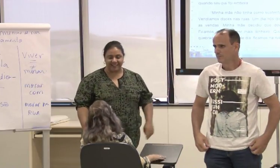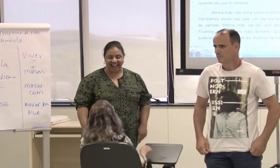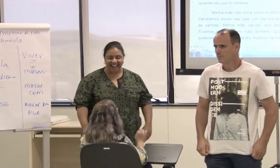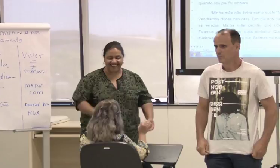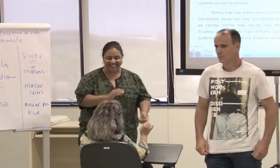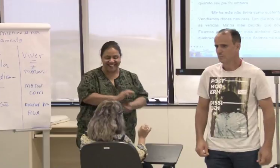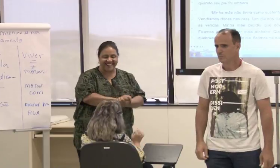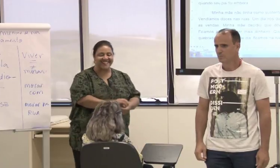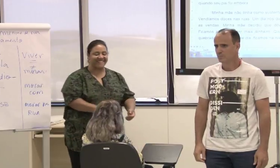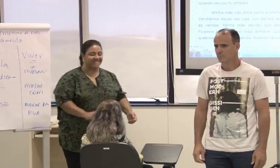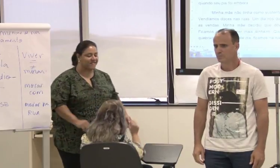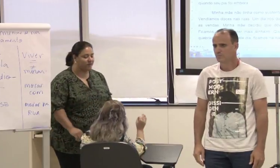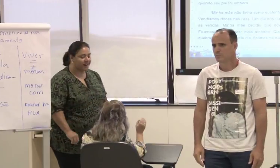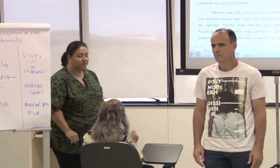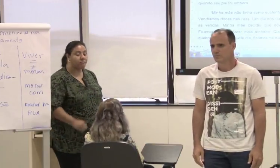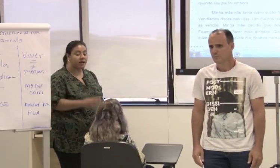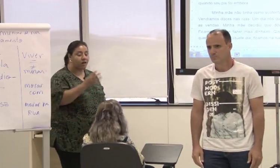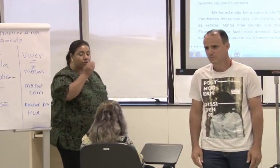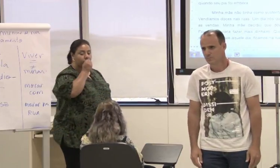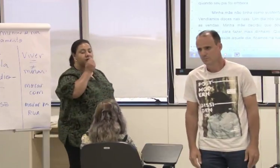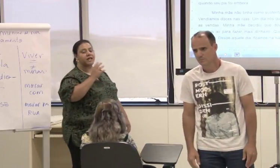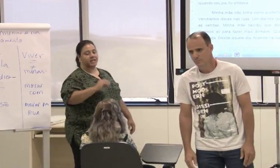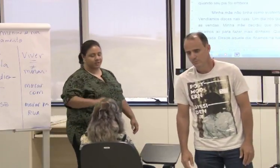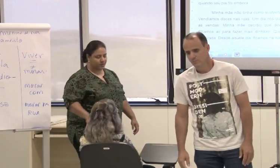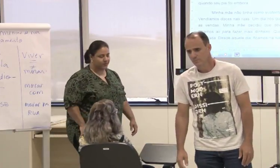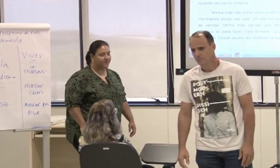tá? Vamos. Mas não? Isso.